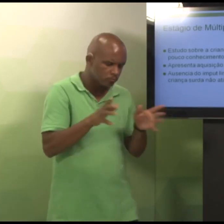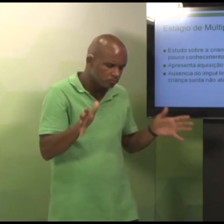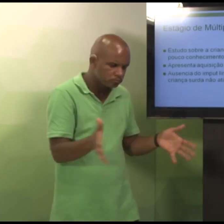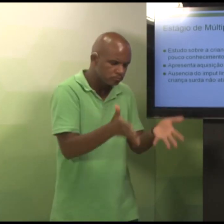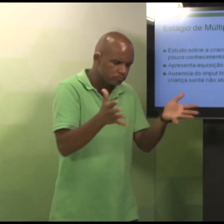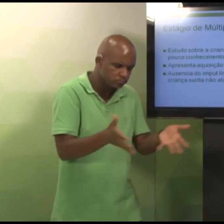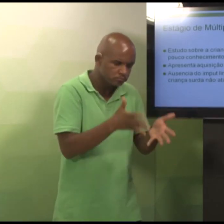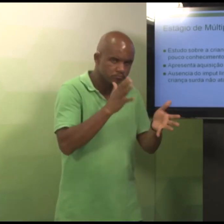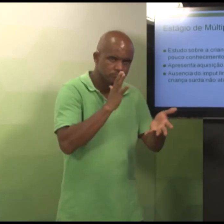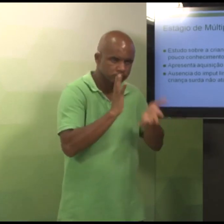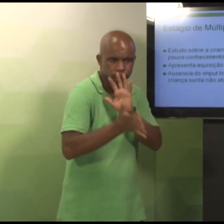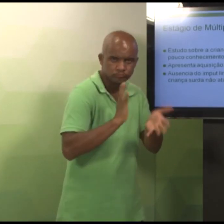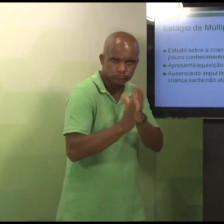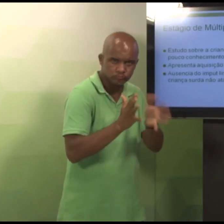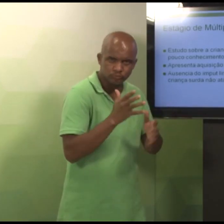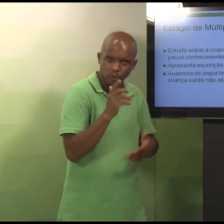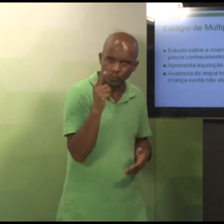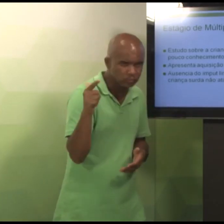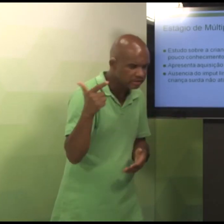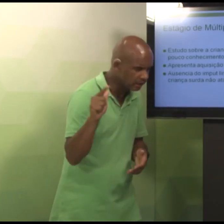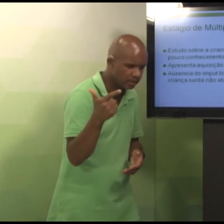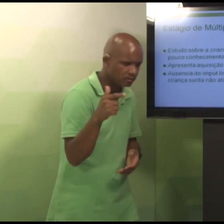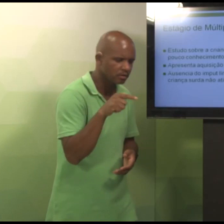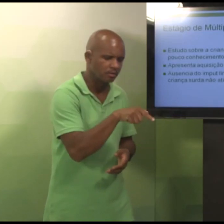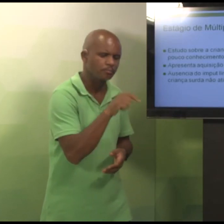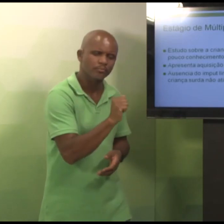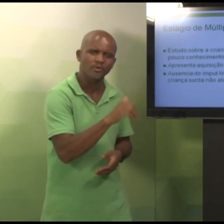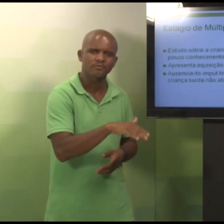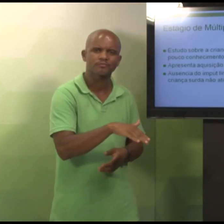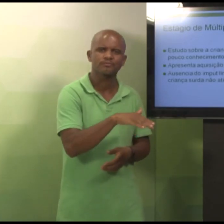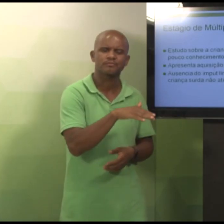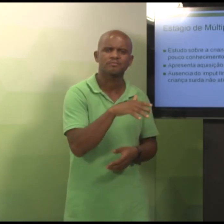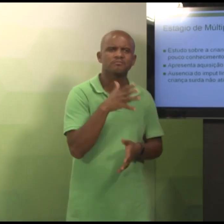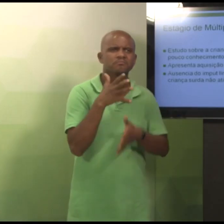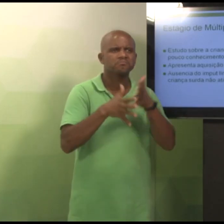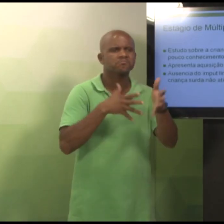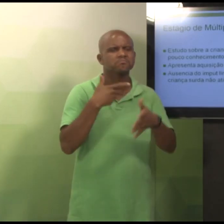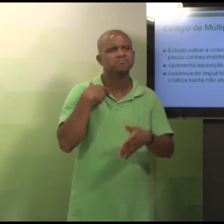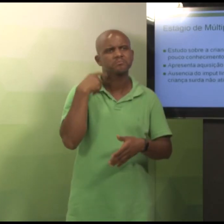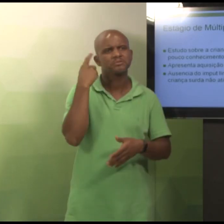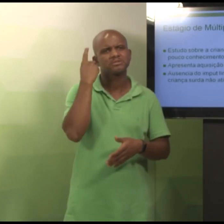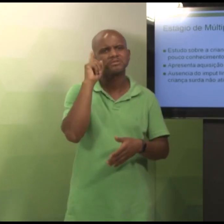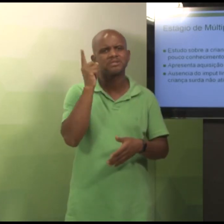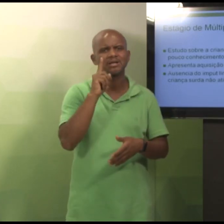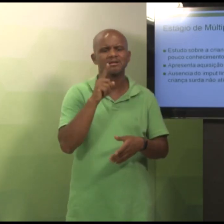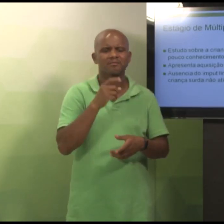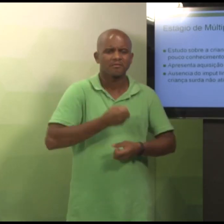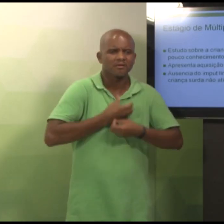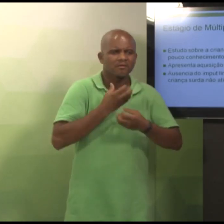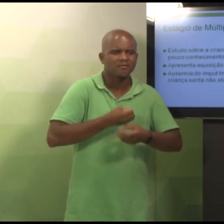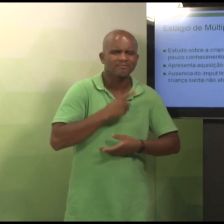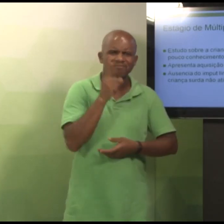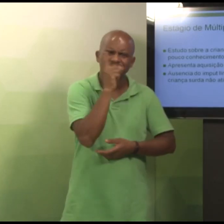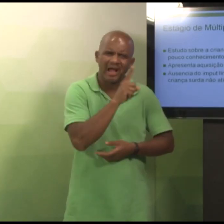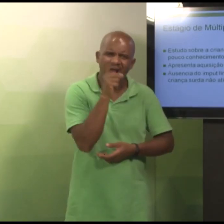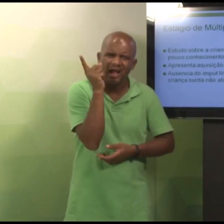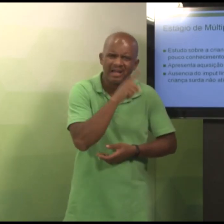ouvintes. Se não há estímulo para o uso da língua de sinais, essa criança ela não vai aprender a língua de